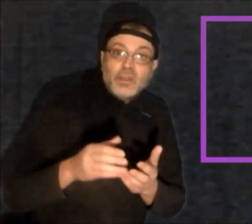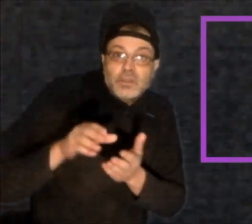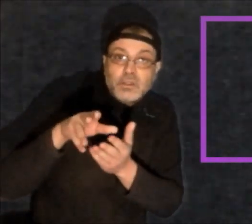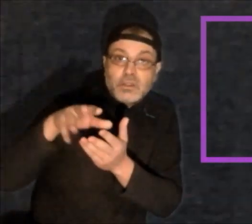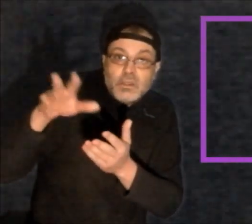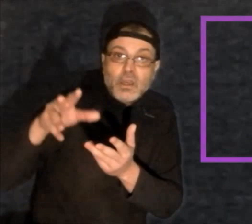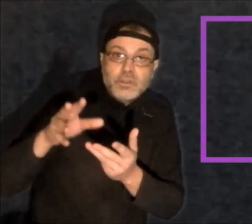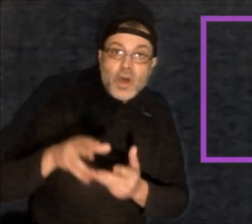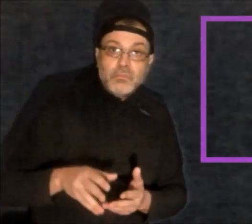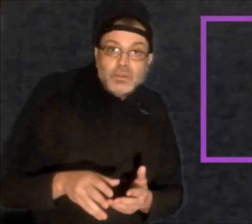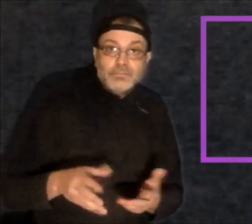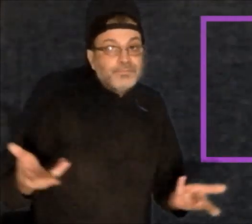أين تهرب؟